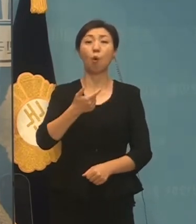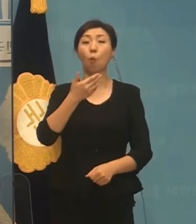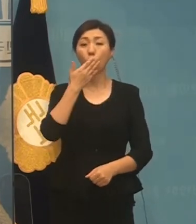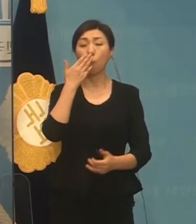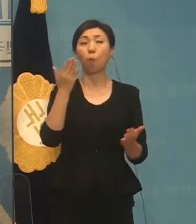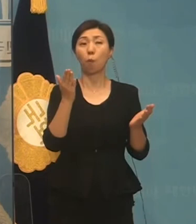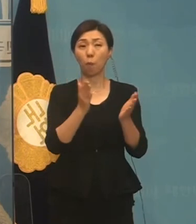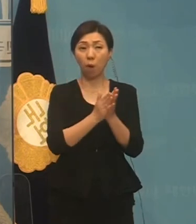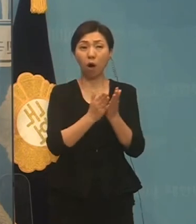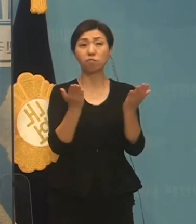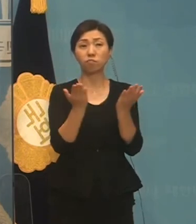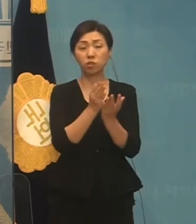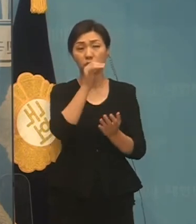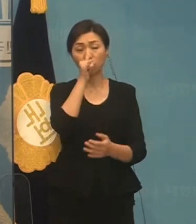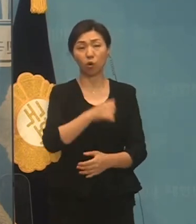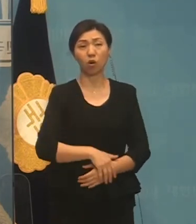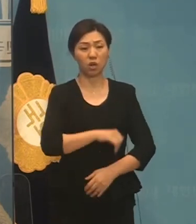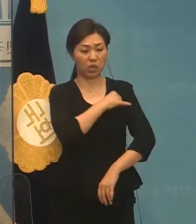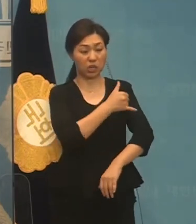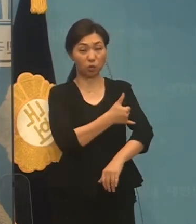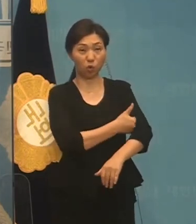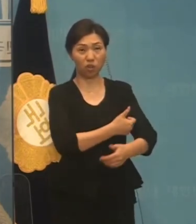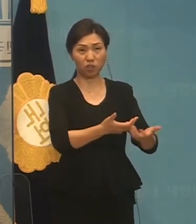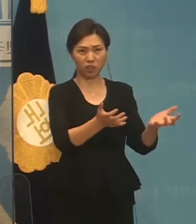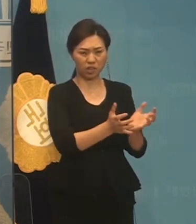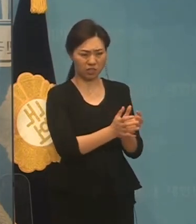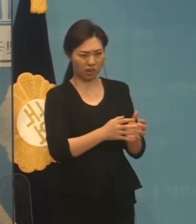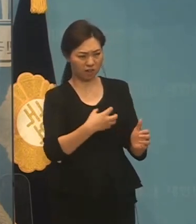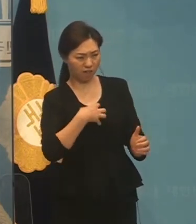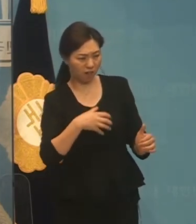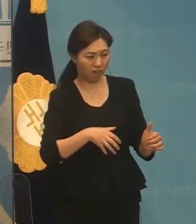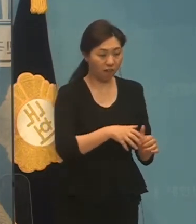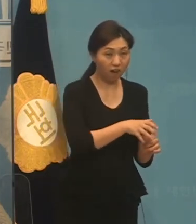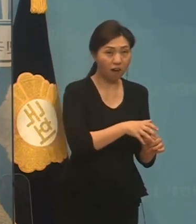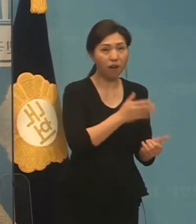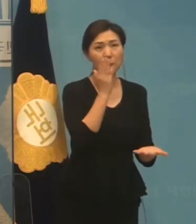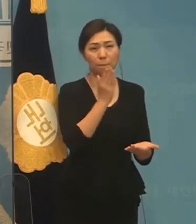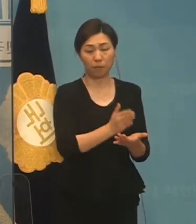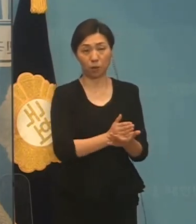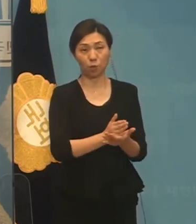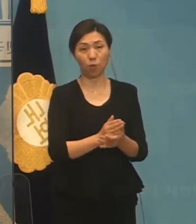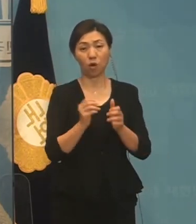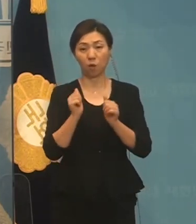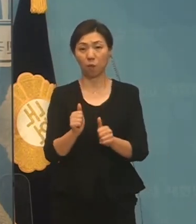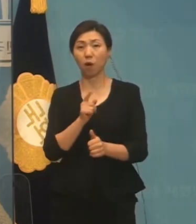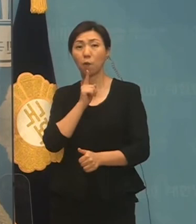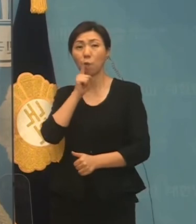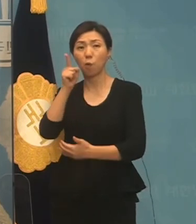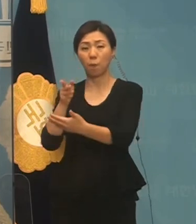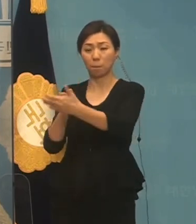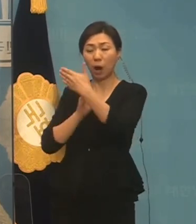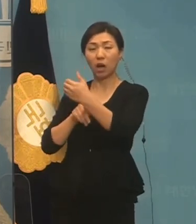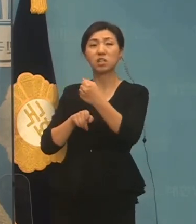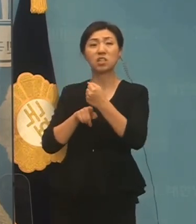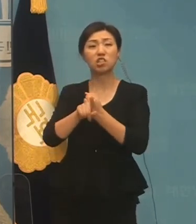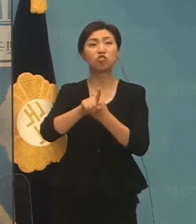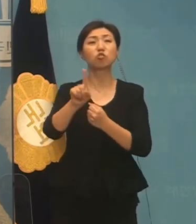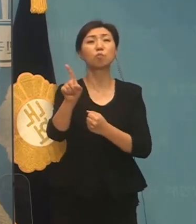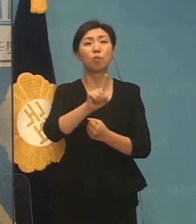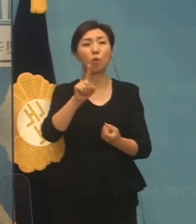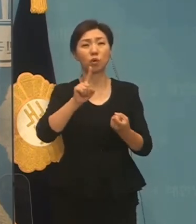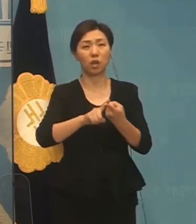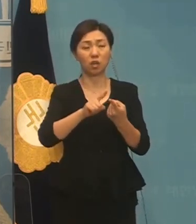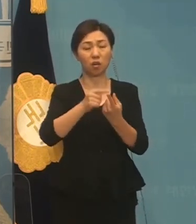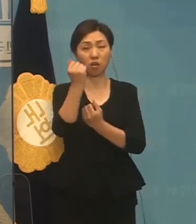국방부는 인권단체를 겁박할 것이 아니라 왜 영장이 기각된 것인지 명확히 해명하고 사과해야